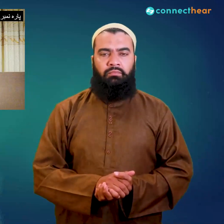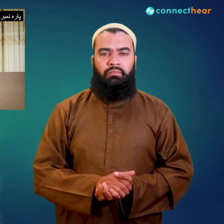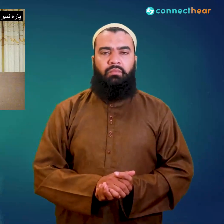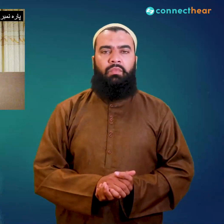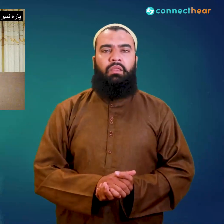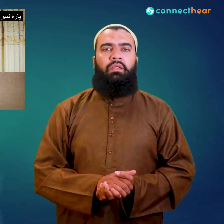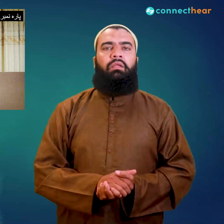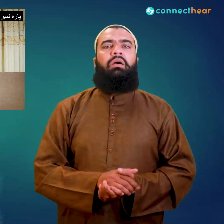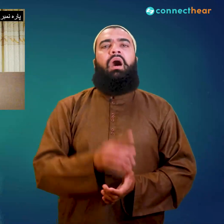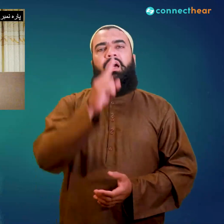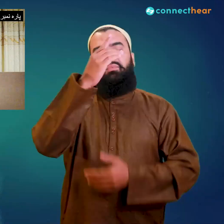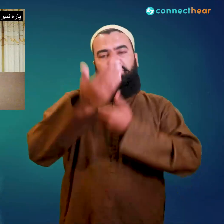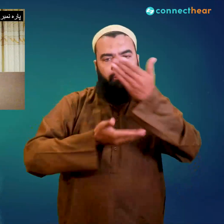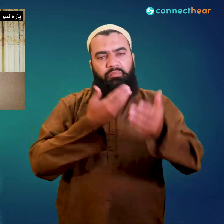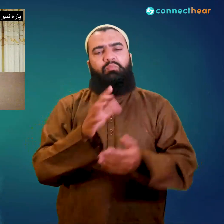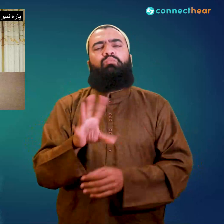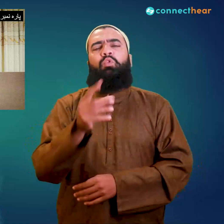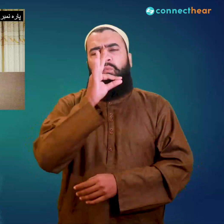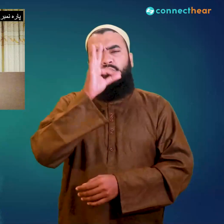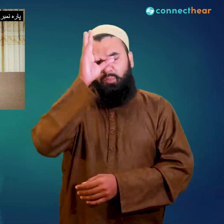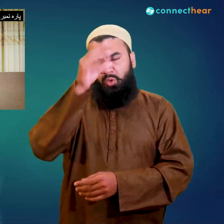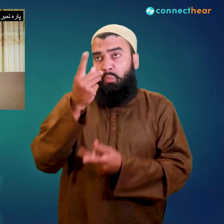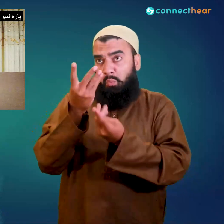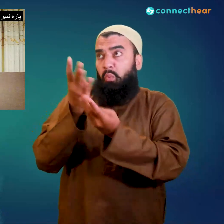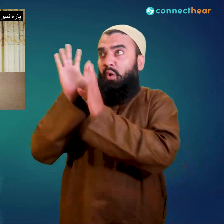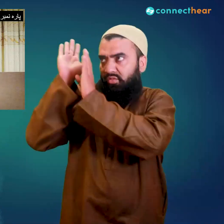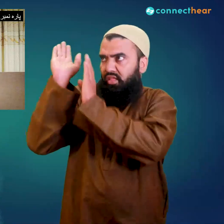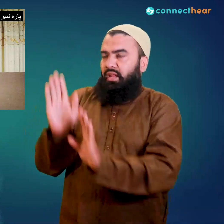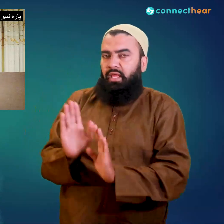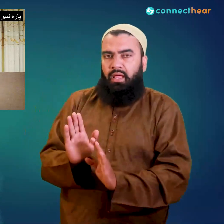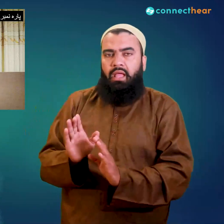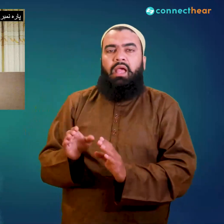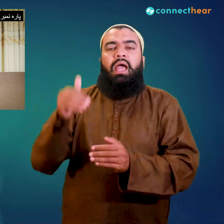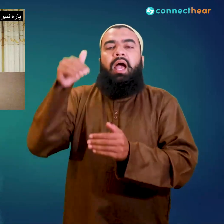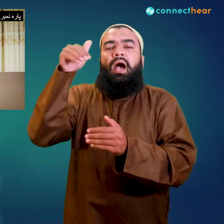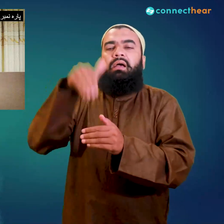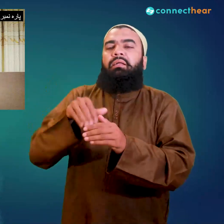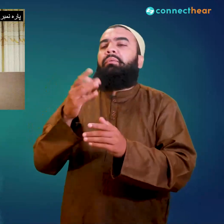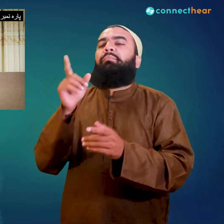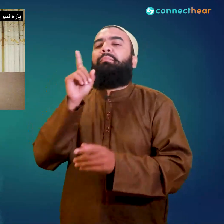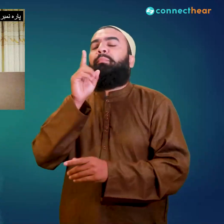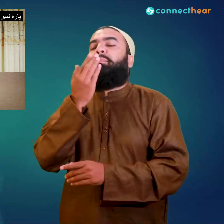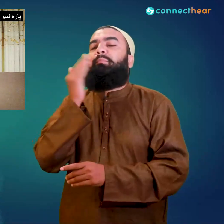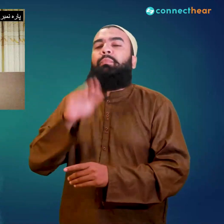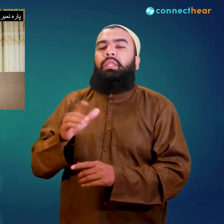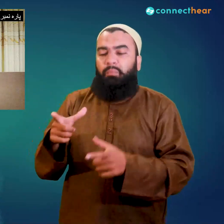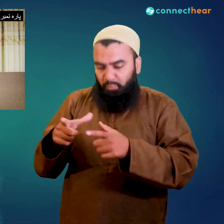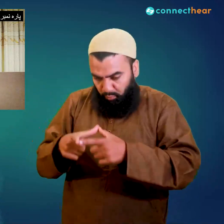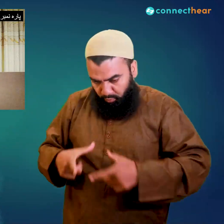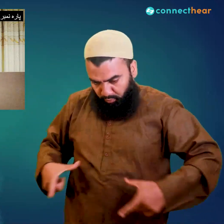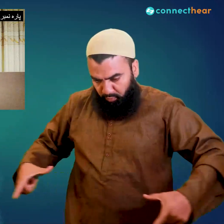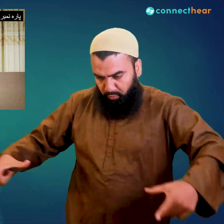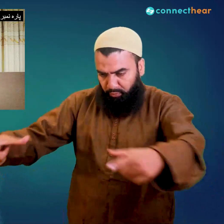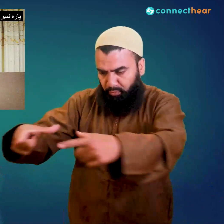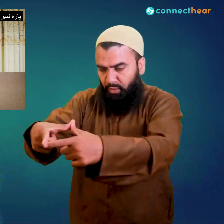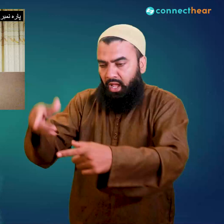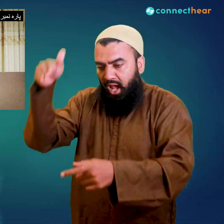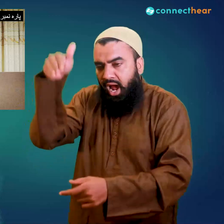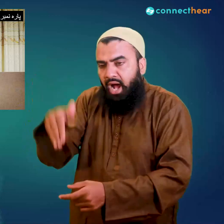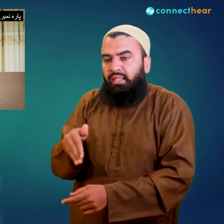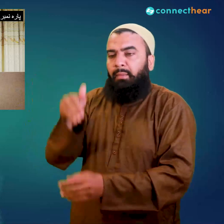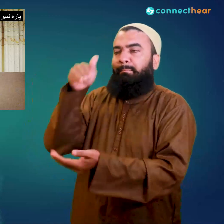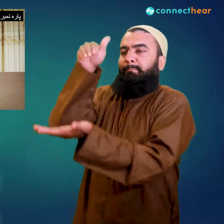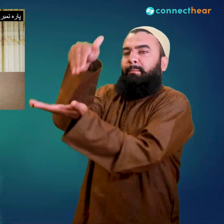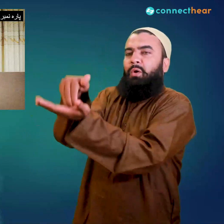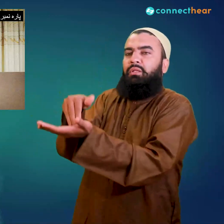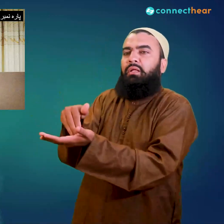جو رسول کسی قوم کی طرف بھیجا گیا وہ اس قوم کا ہم زبان ہوتا تھا، تاکہ وہ پیغام جو اللہ کا